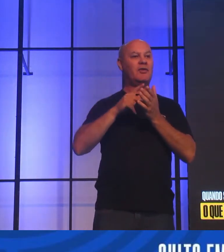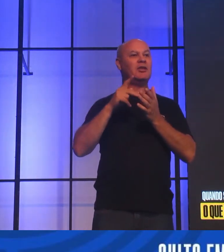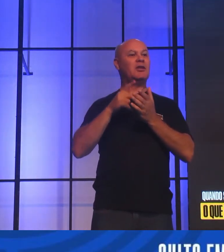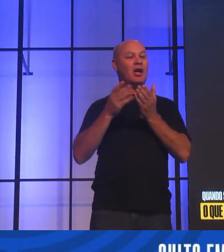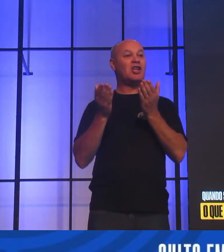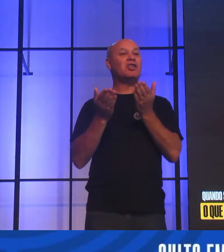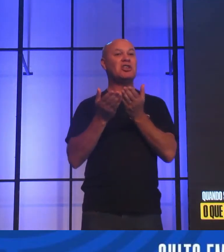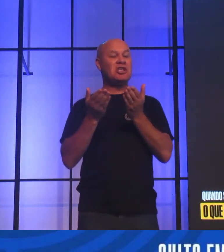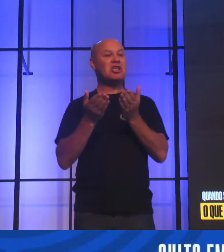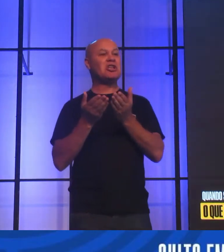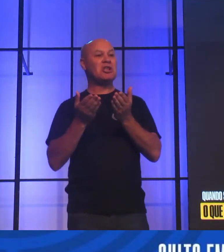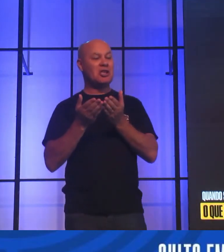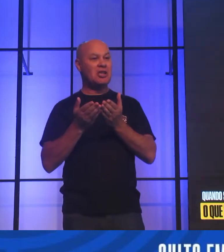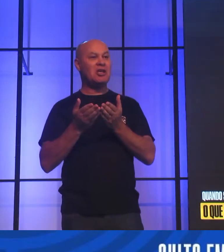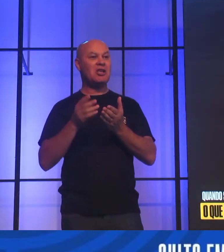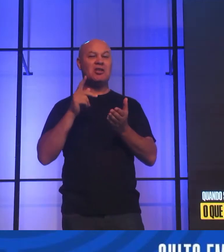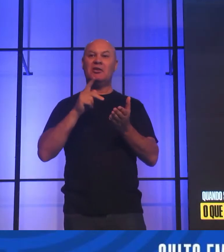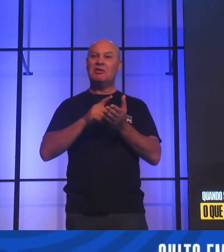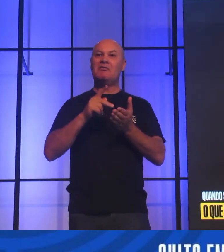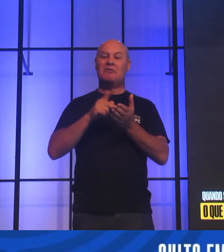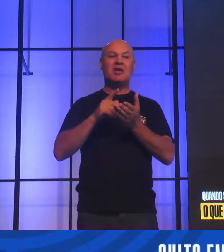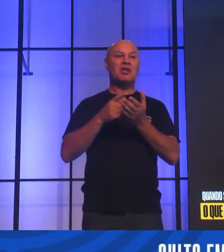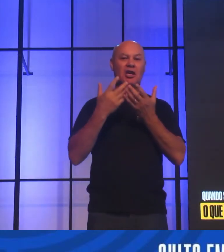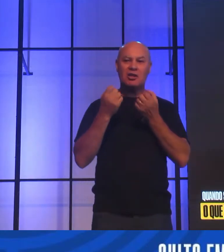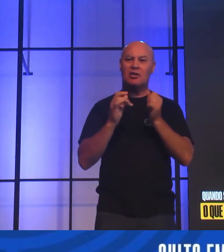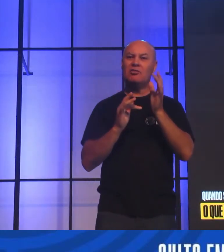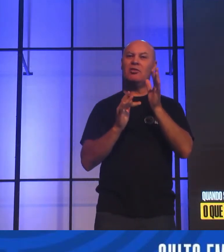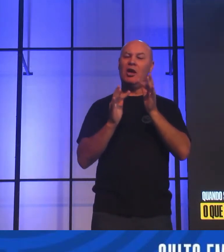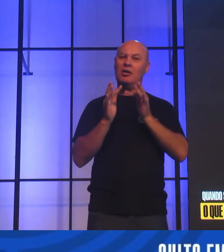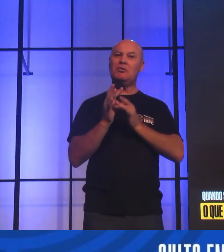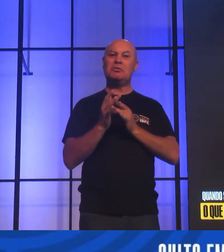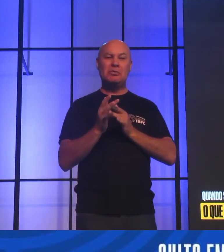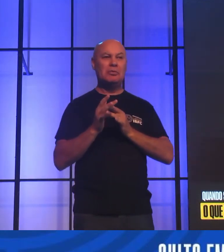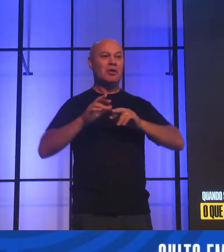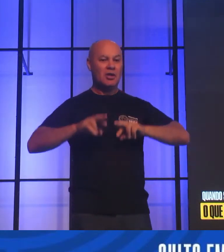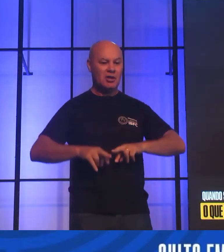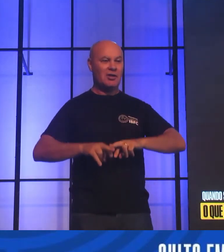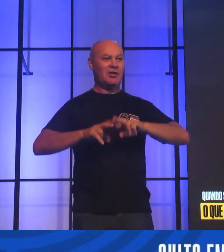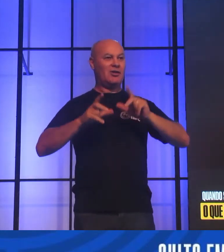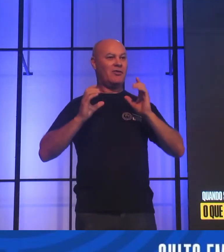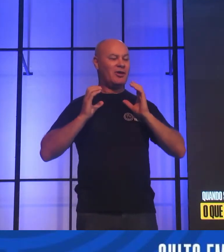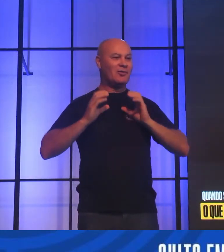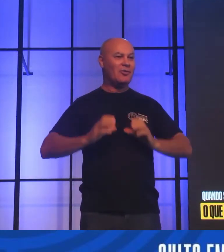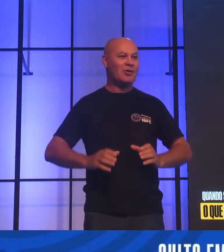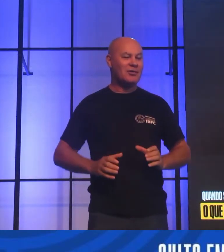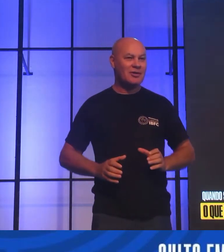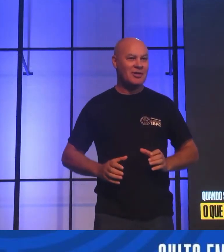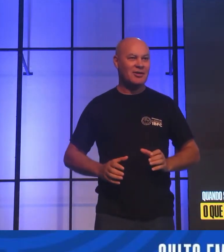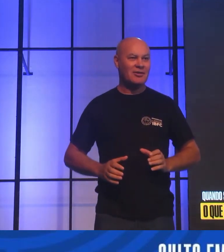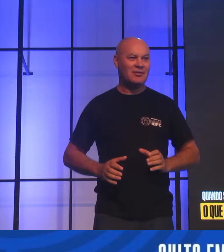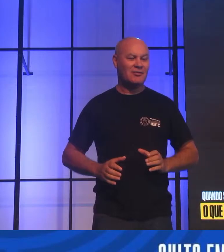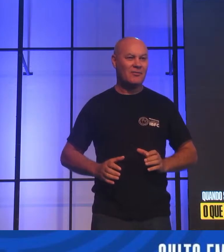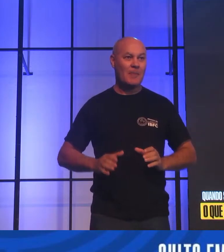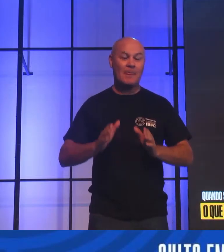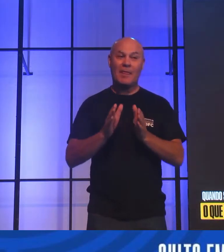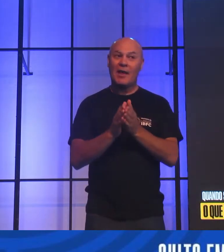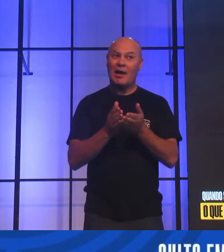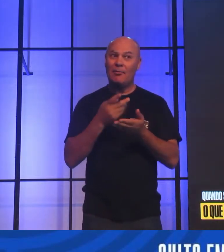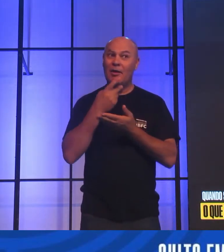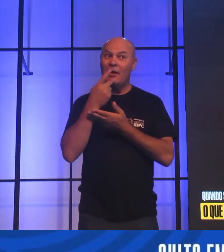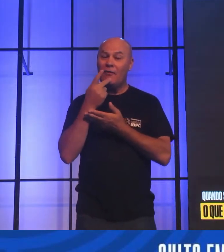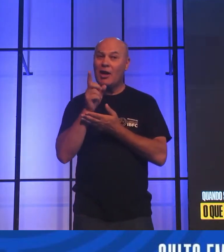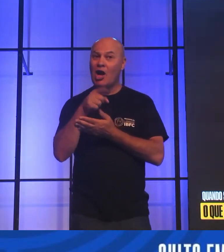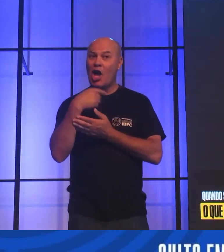verdade que a Bíblia diz que a nossa reação ao que acontece é